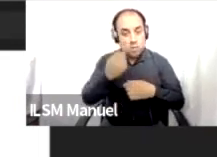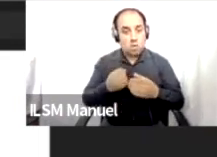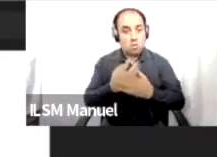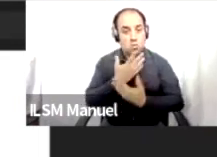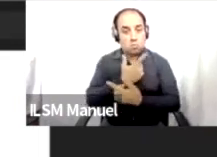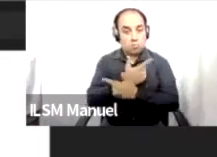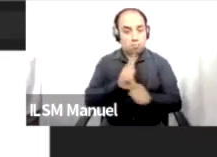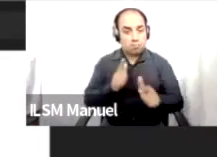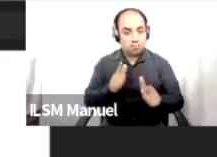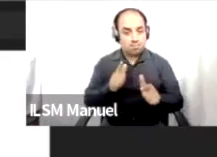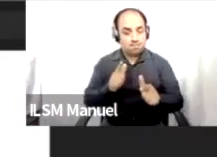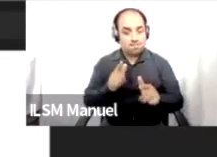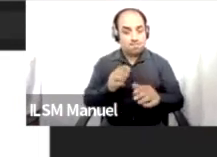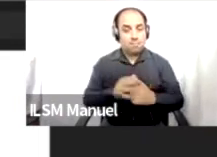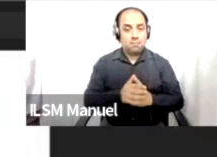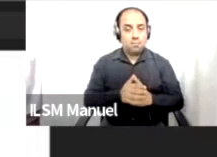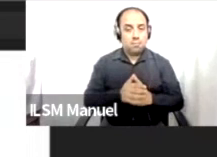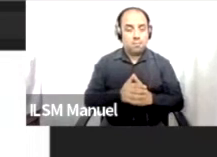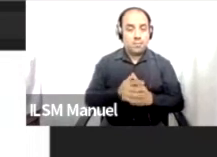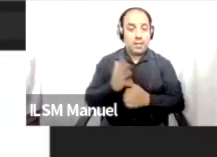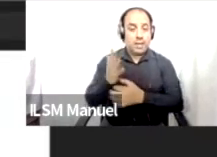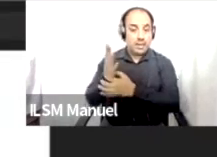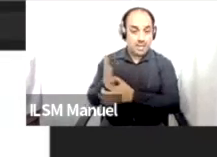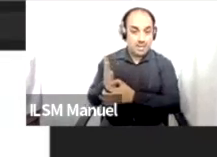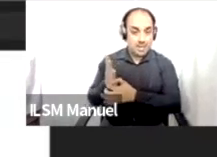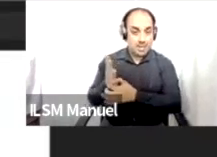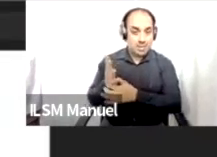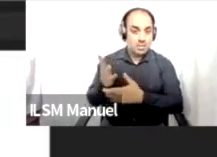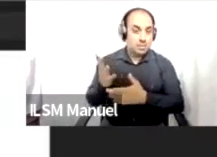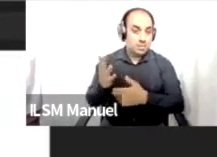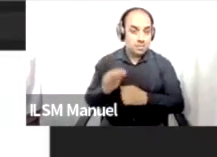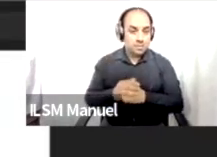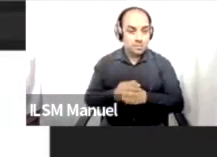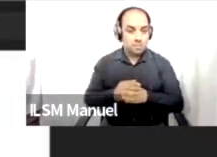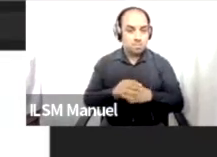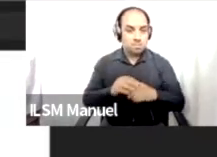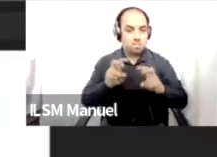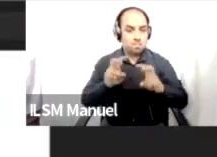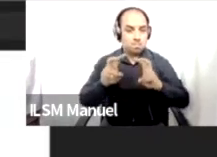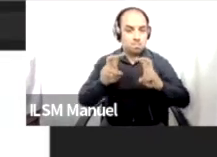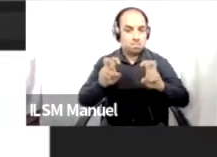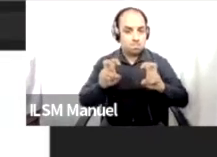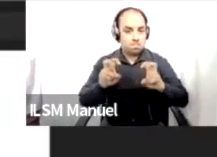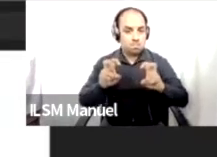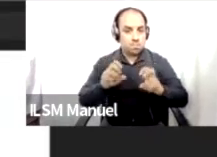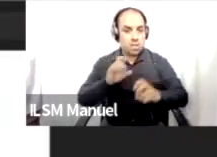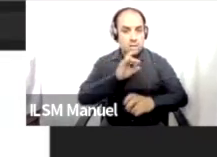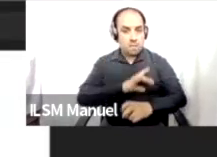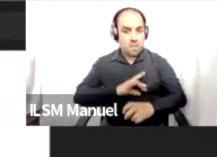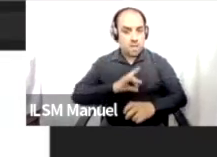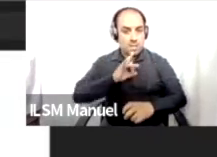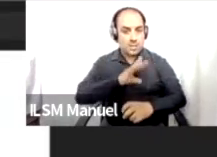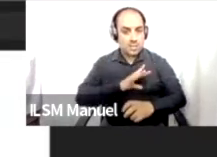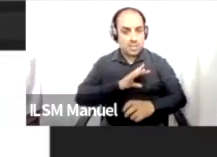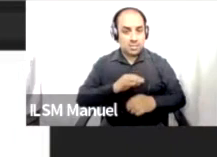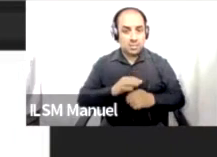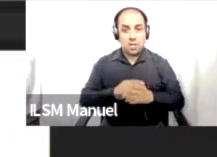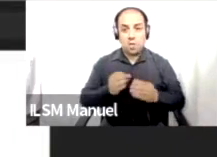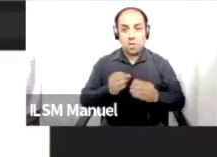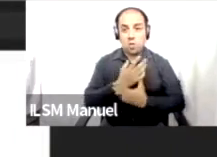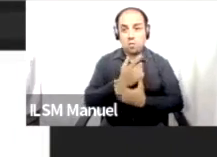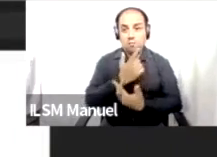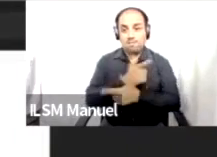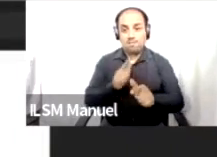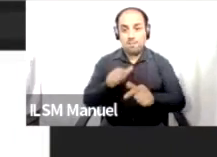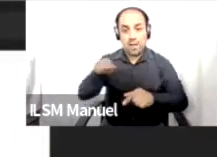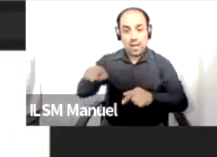neoliberalismo, cuando sacaba a colación el tema de Chile y del neoliberalismo,